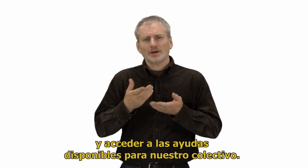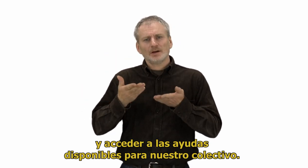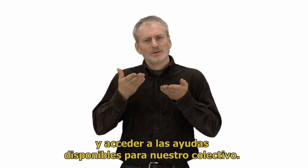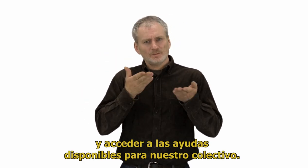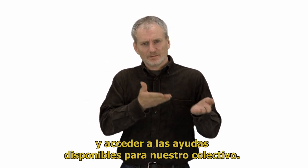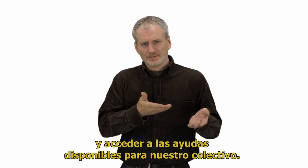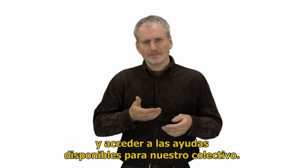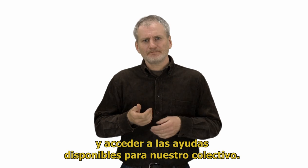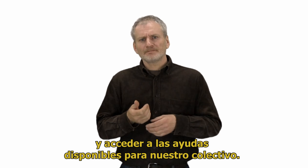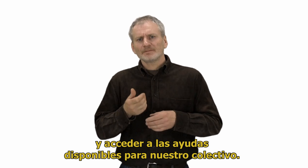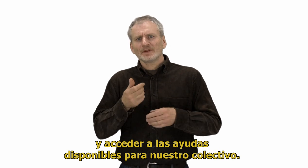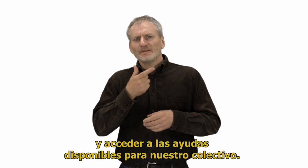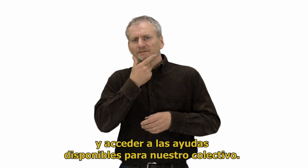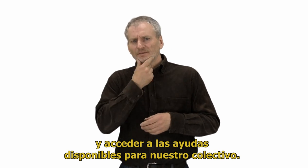a las ayudas disponibles para nuestro colectivo.